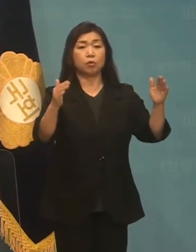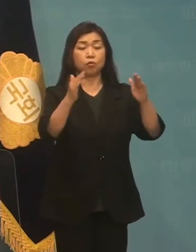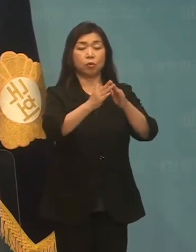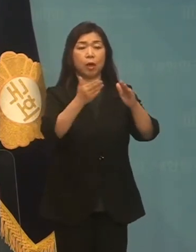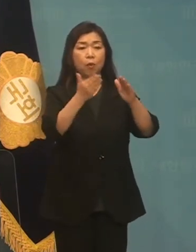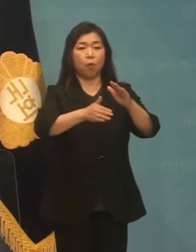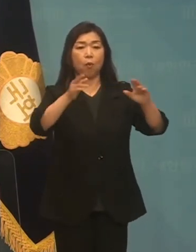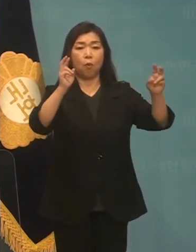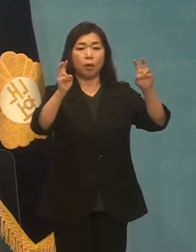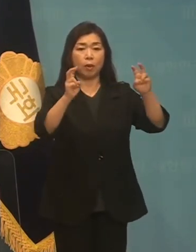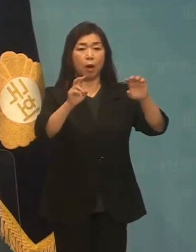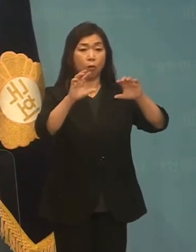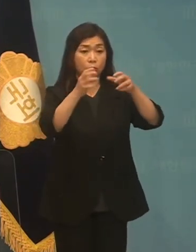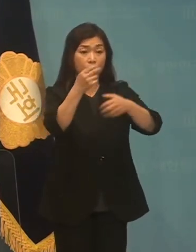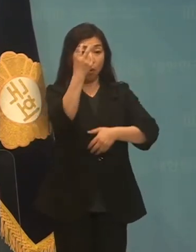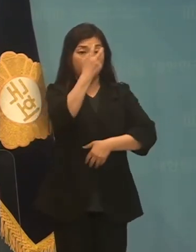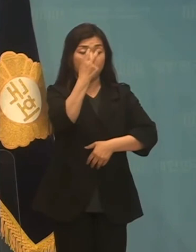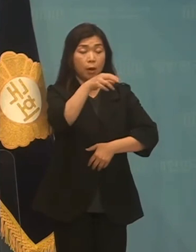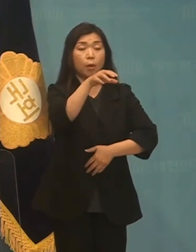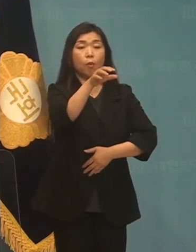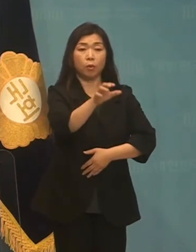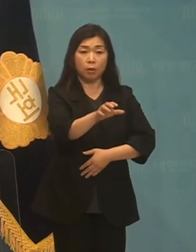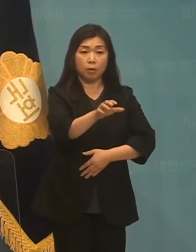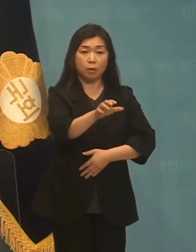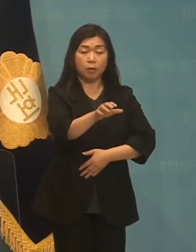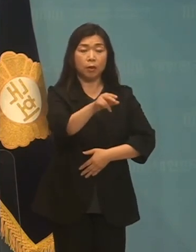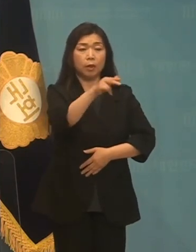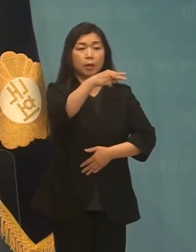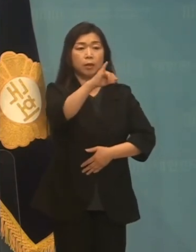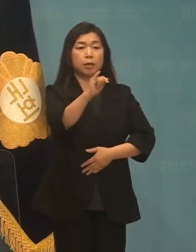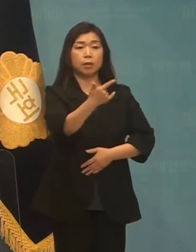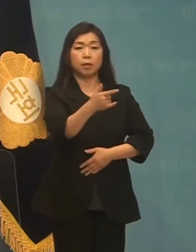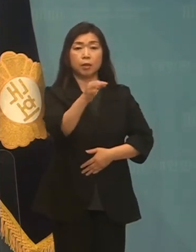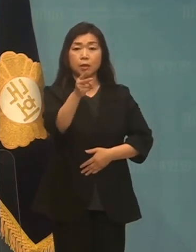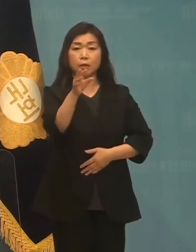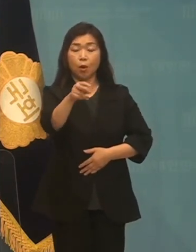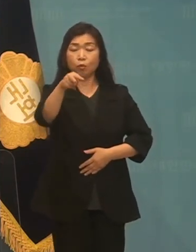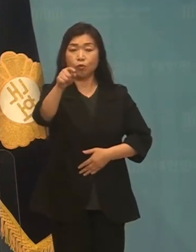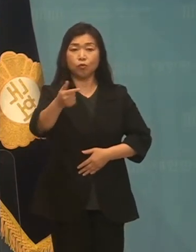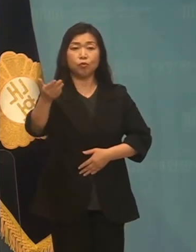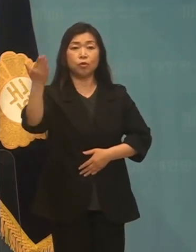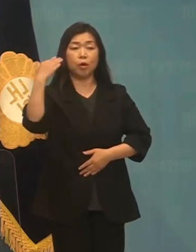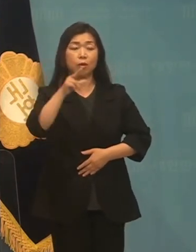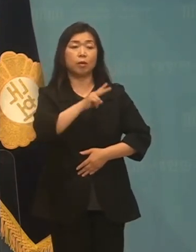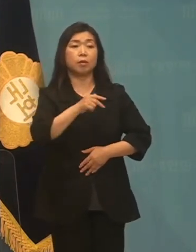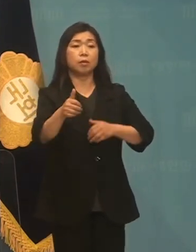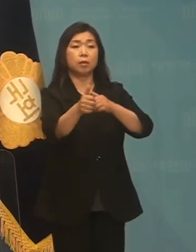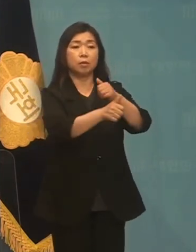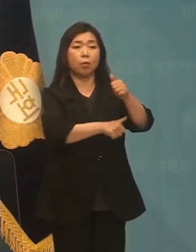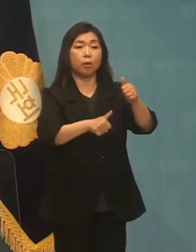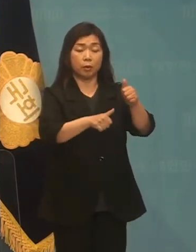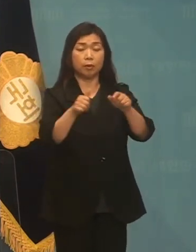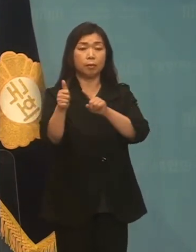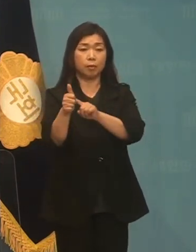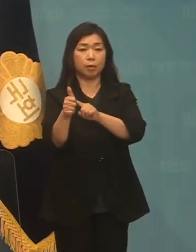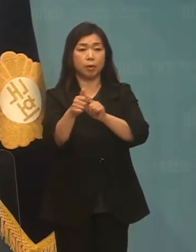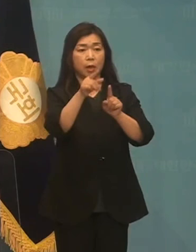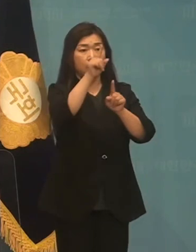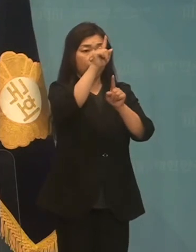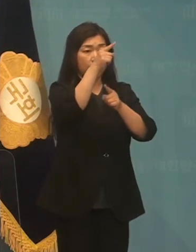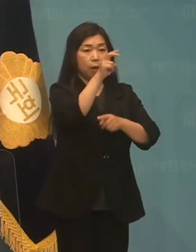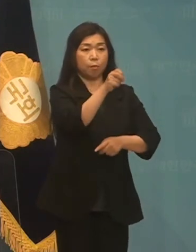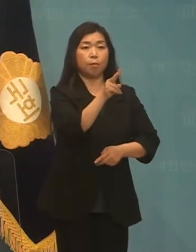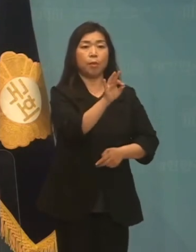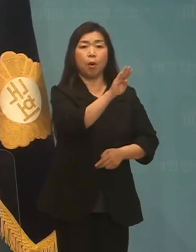한국토지주택공사 국정감사 현장에서 신영수 전 의원은 이명박